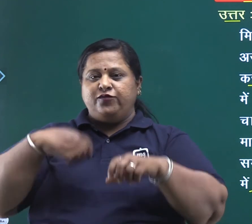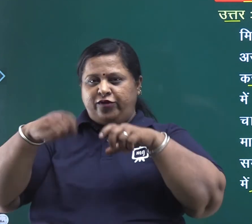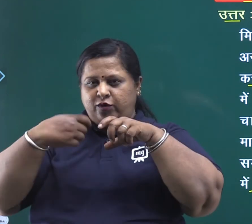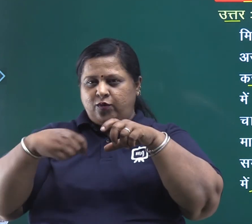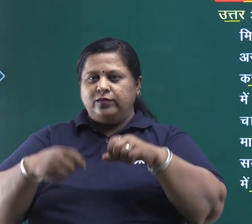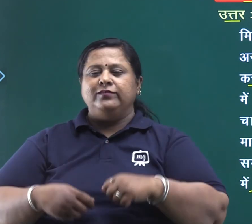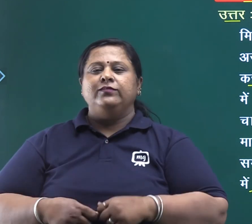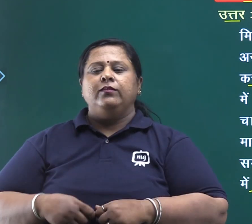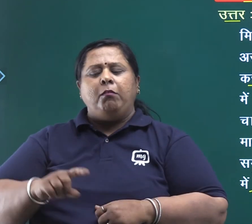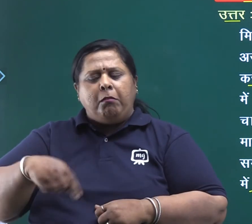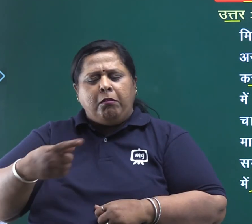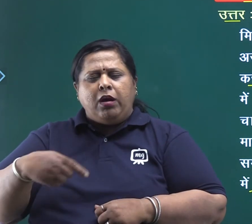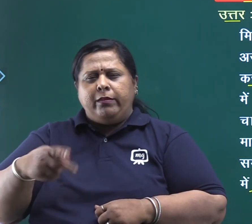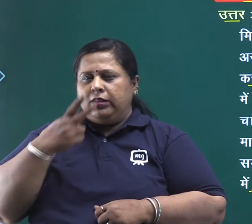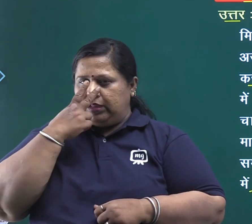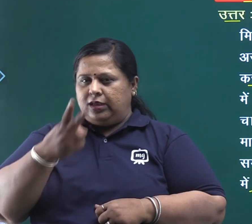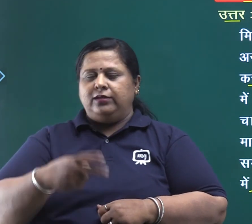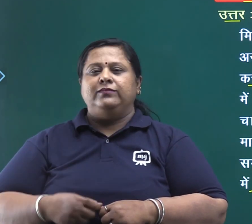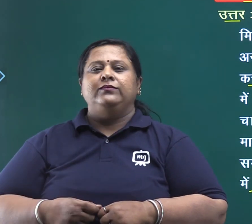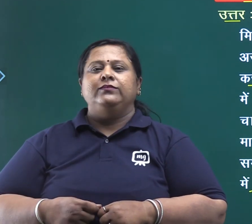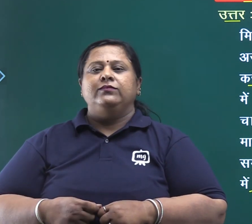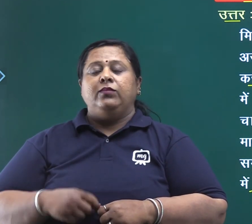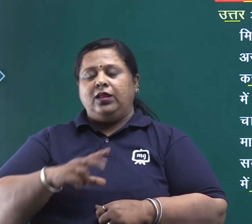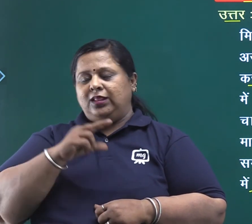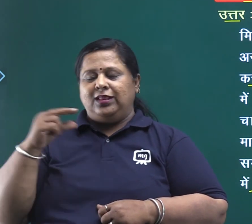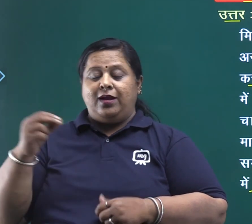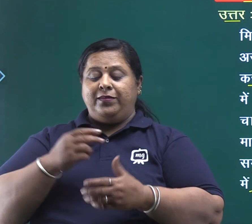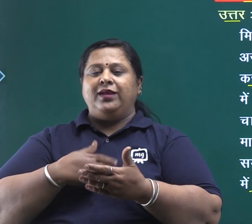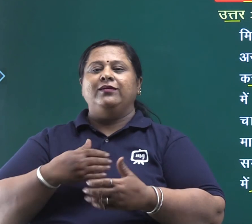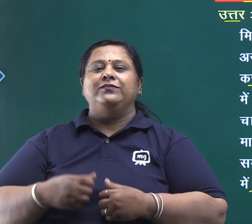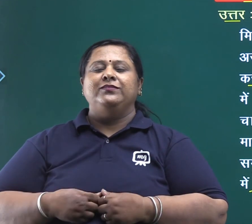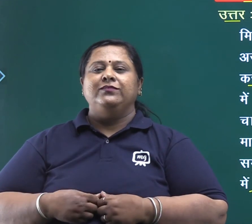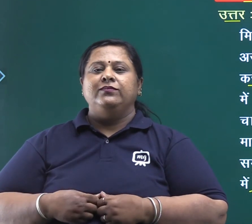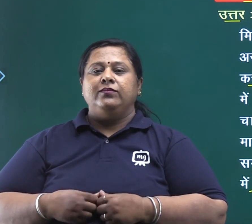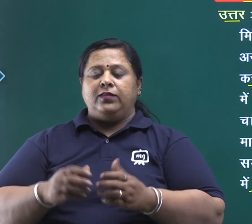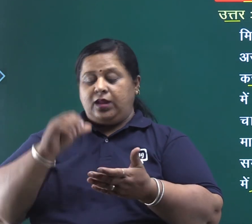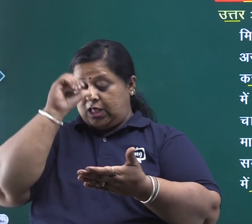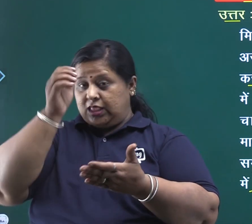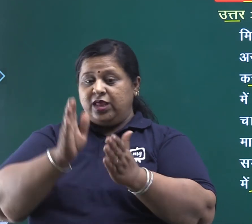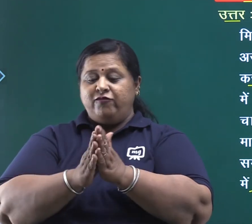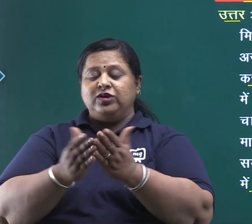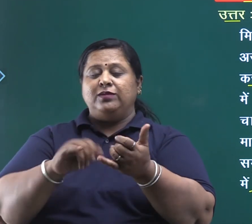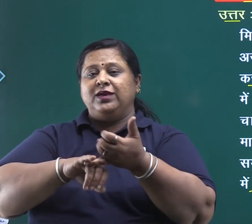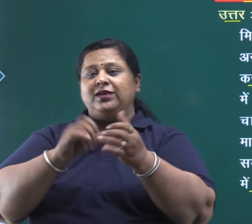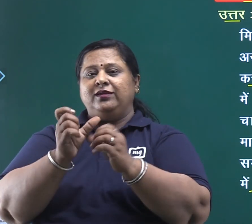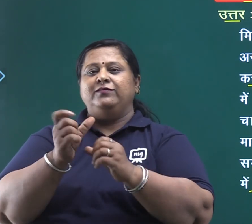को बार बार देखें तथा अपनी हिंदी विषय की